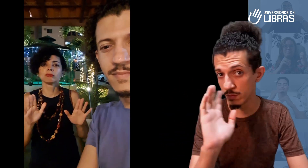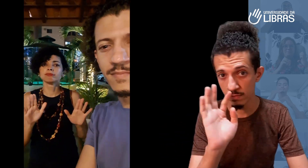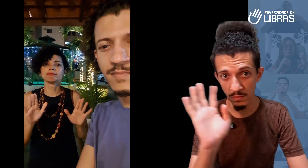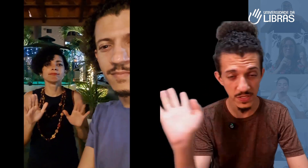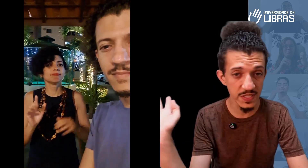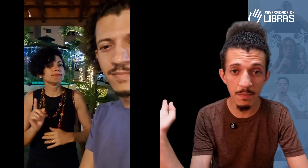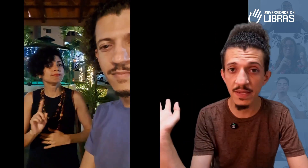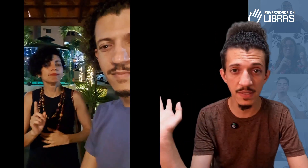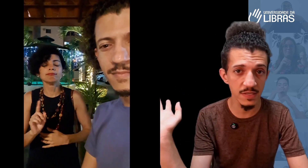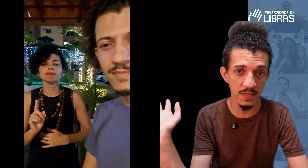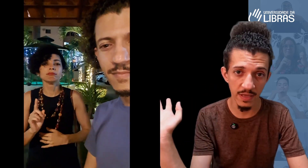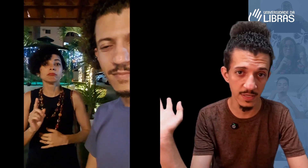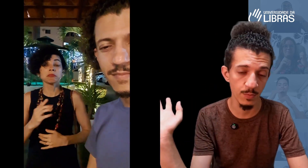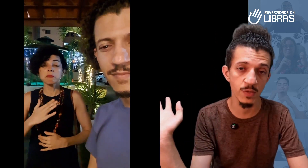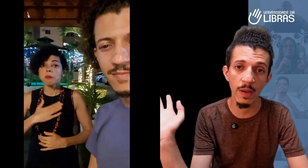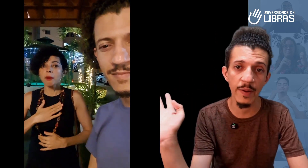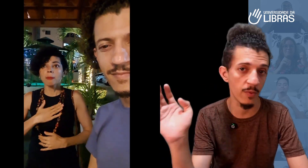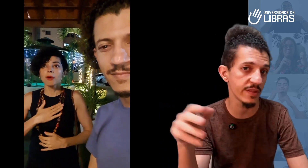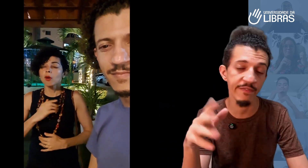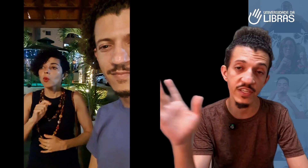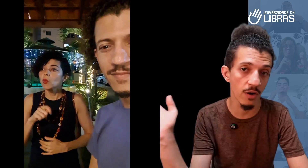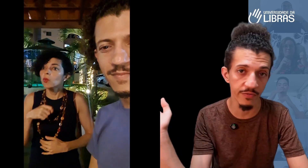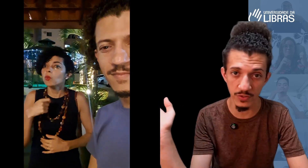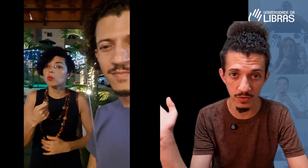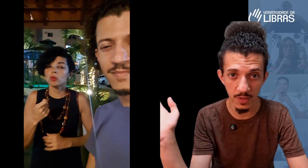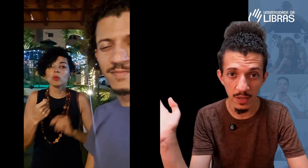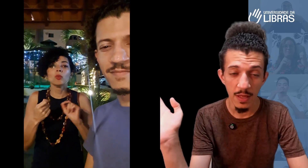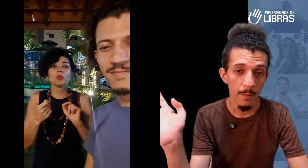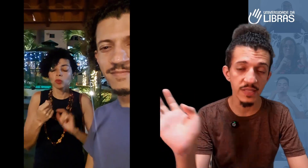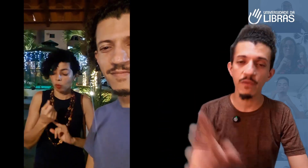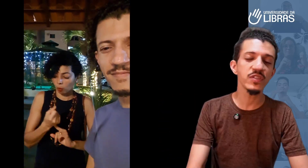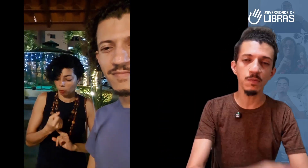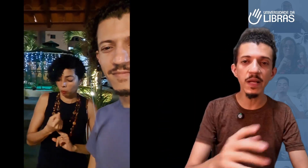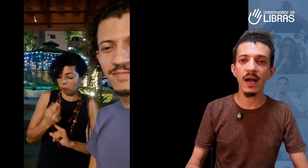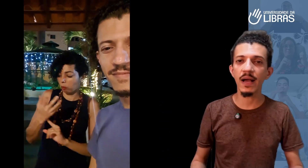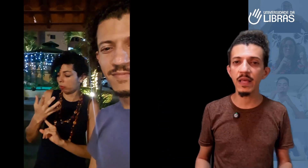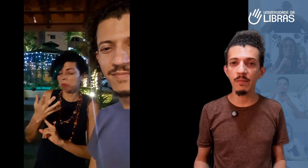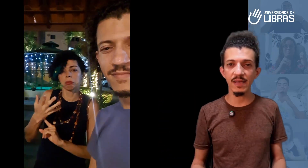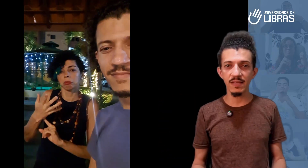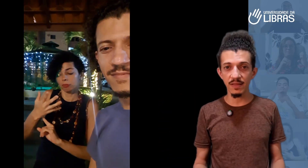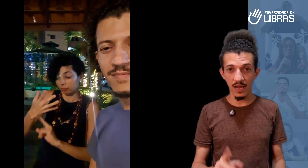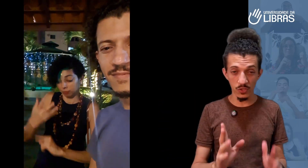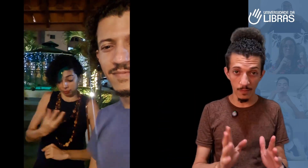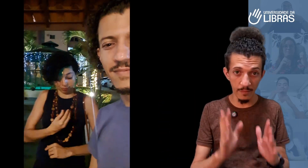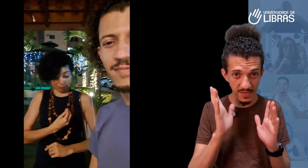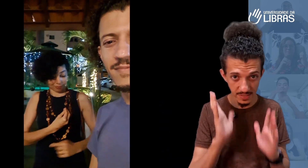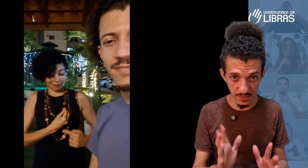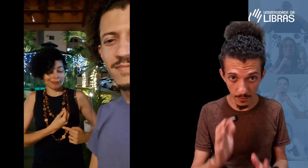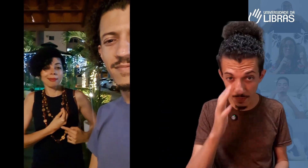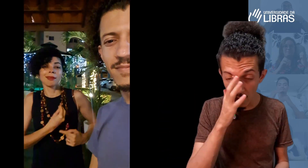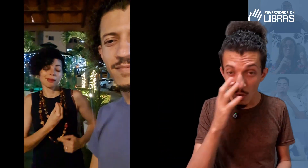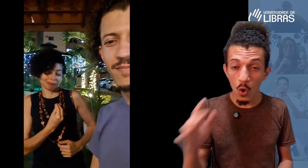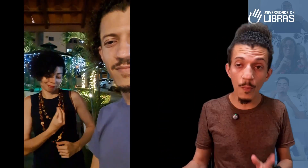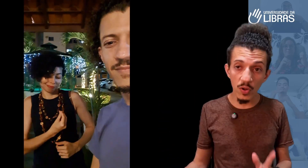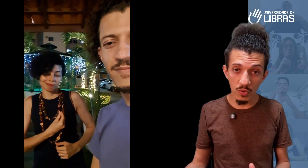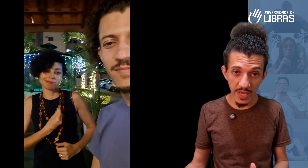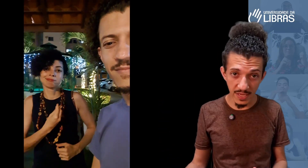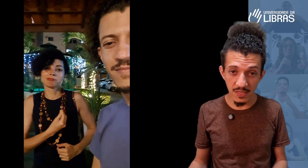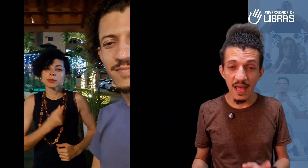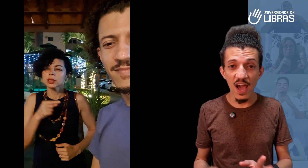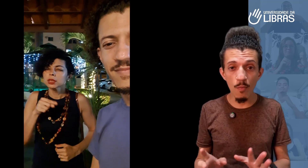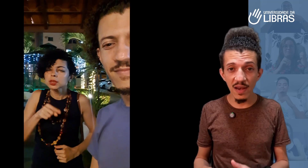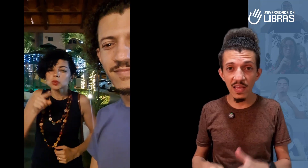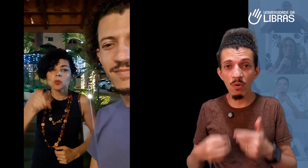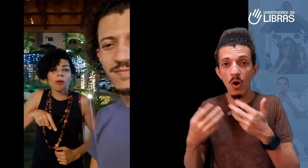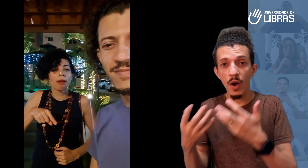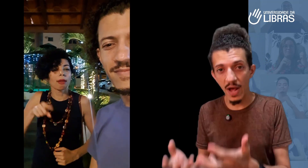Tudo. Simples assim. Resposta mais prática. Pode até fechar o vídeo. Mas vou te explicar aqui em mais detalhes. Ó, presta atenção. O português